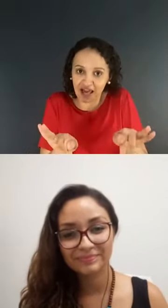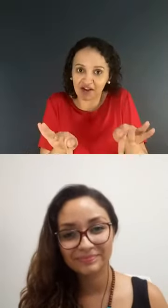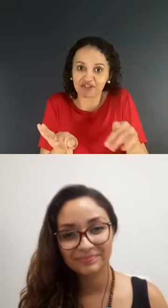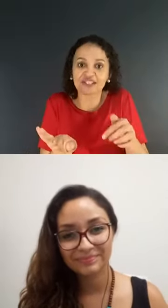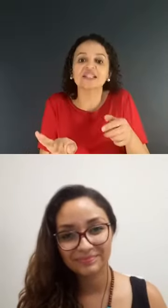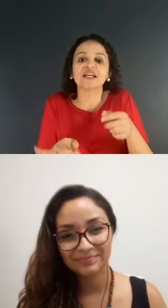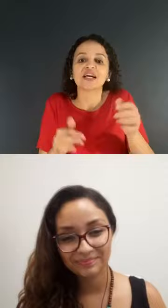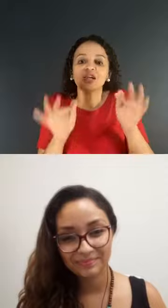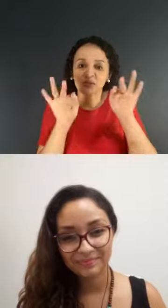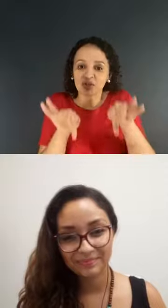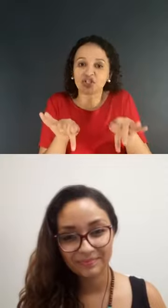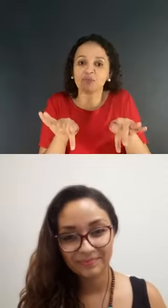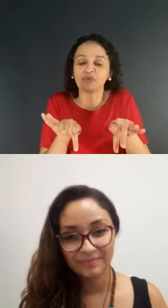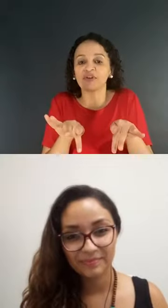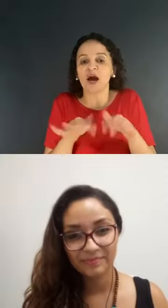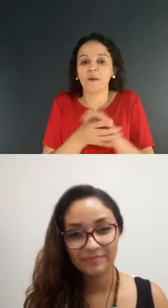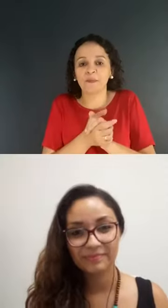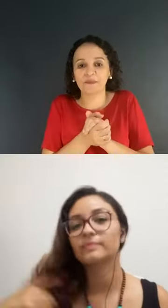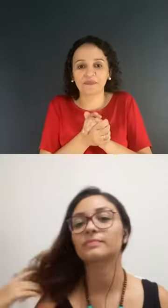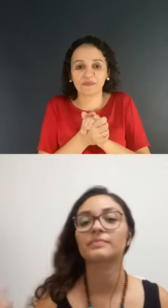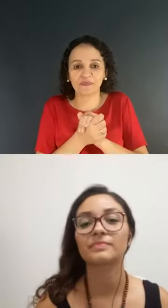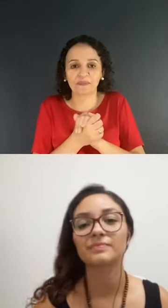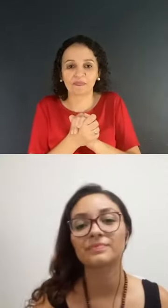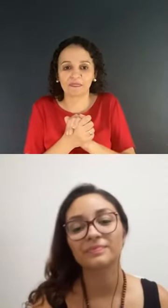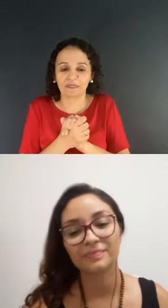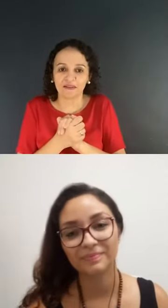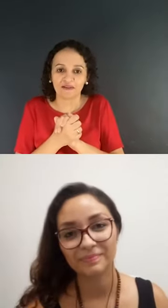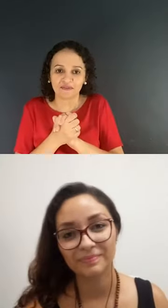últimas palavras, para a gente ir para o final.